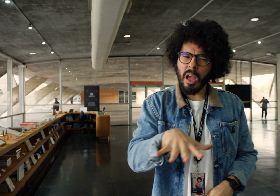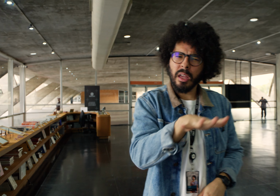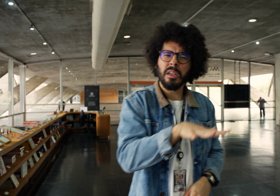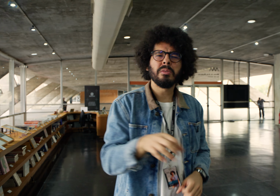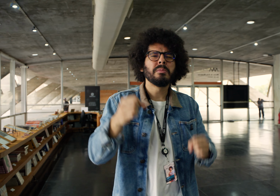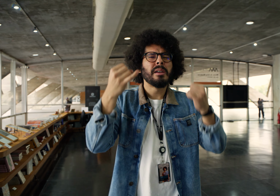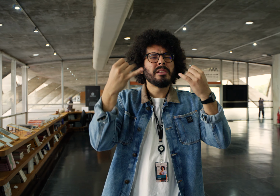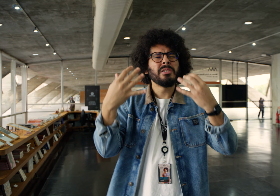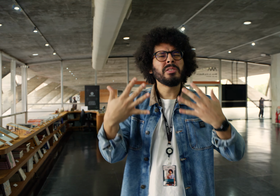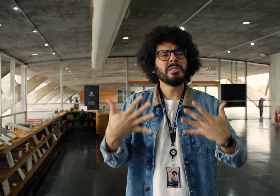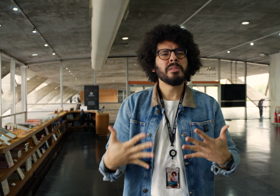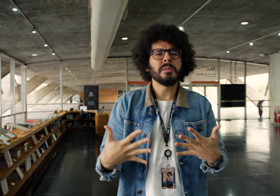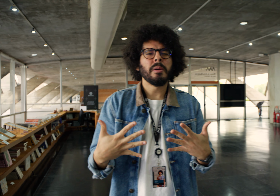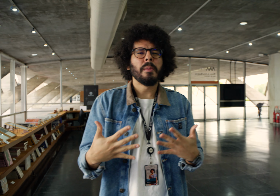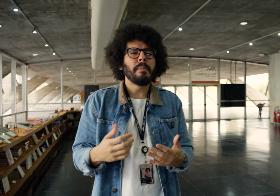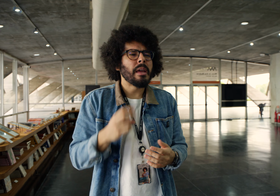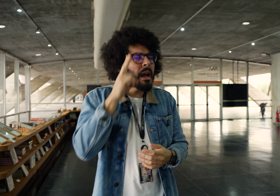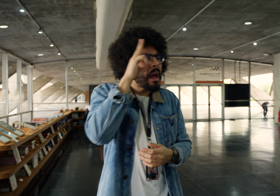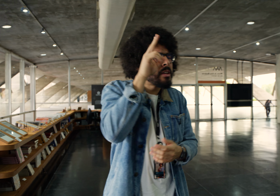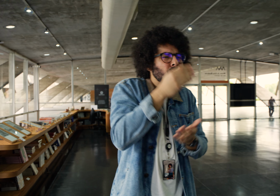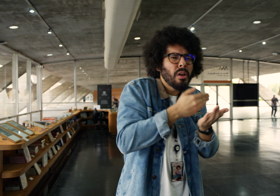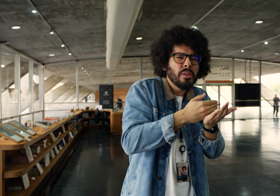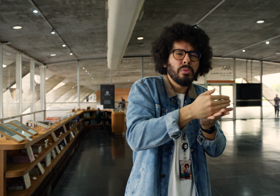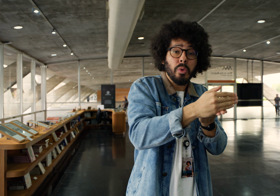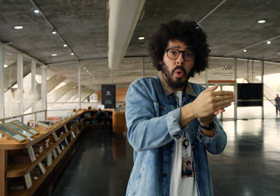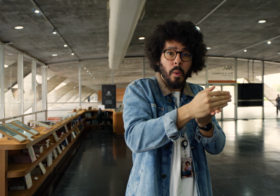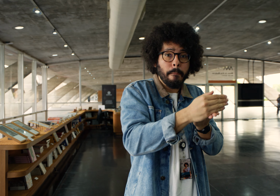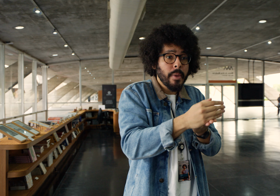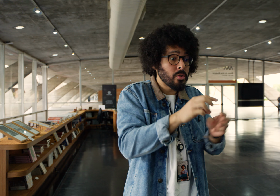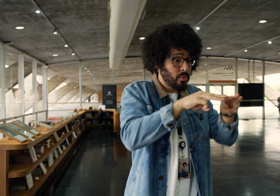Aqui a gente vai falar sobre os primeiros anos do museu e a sua relação com a cidade.